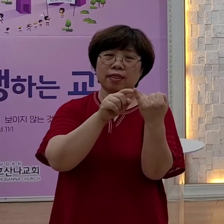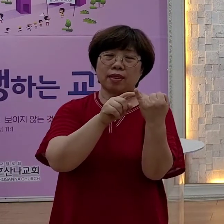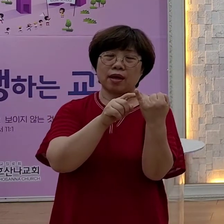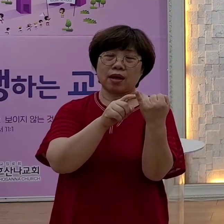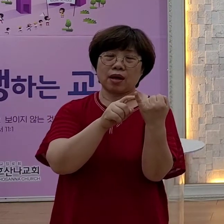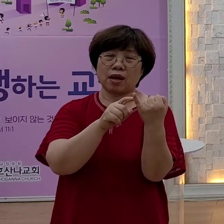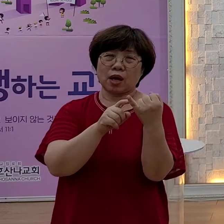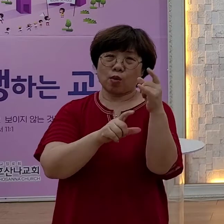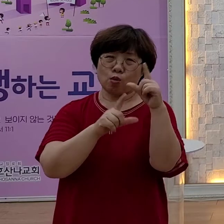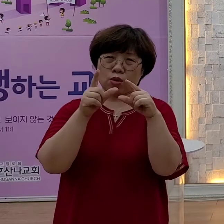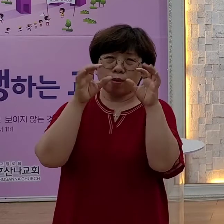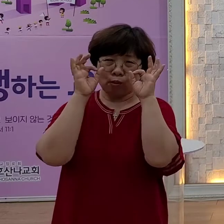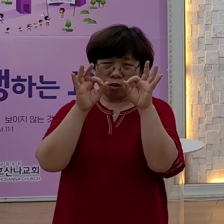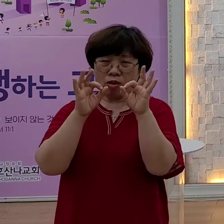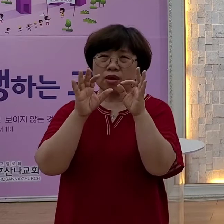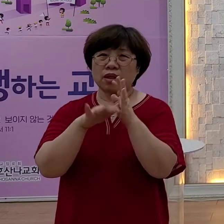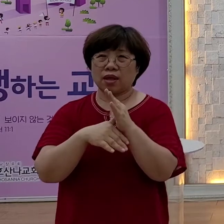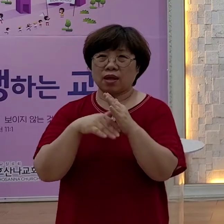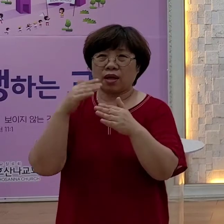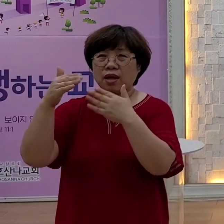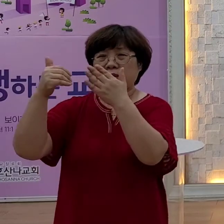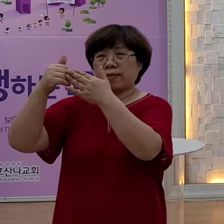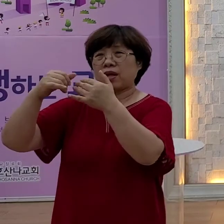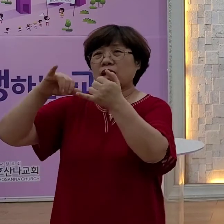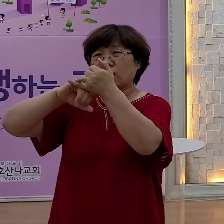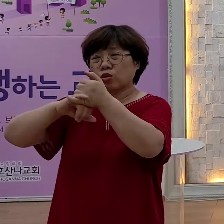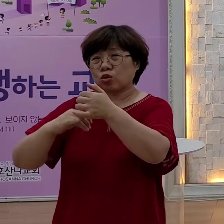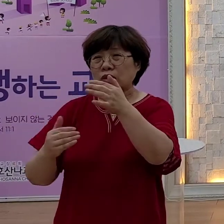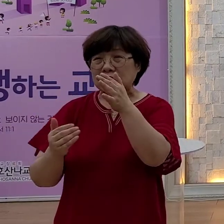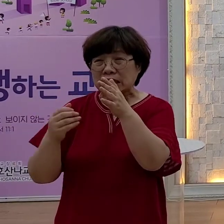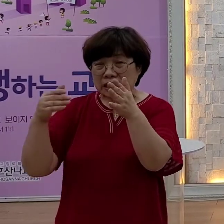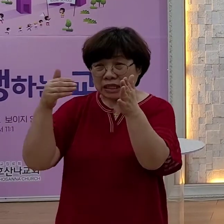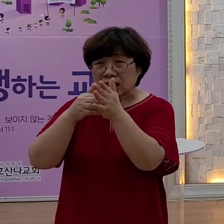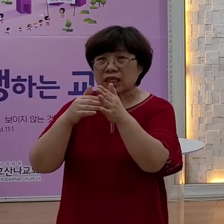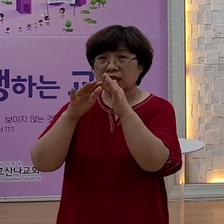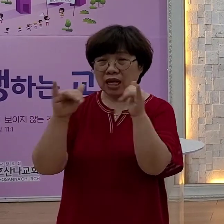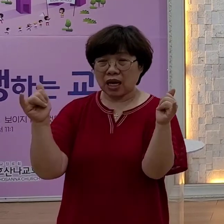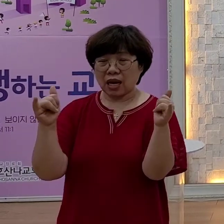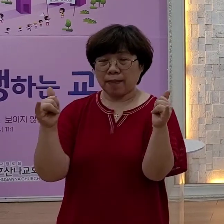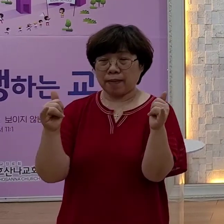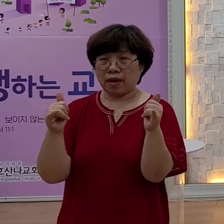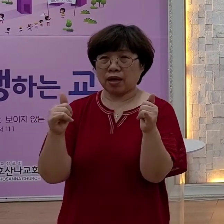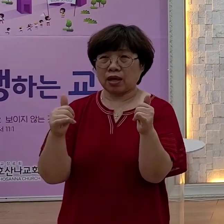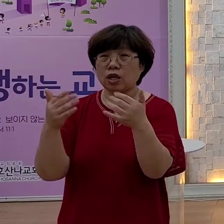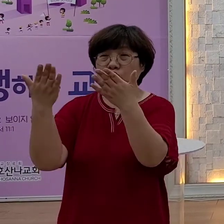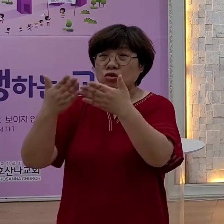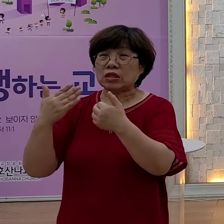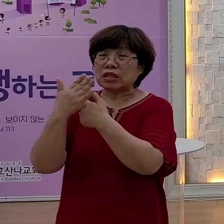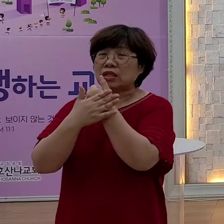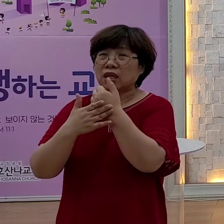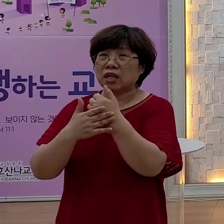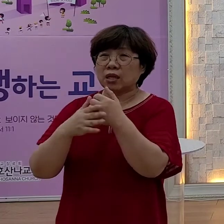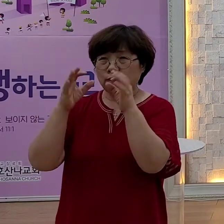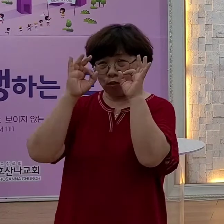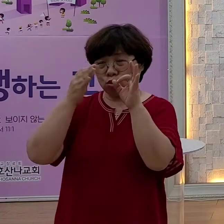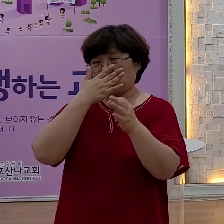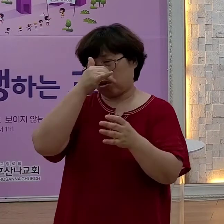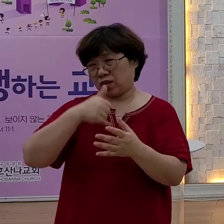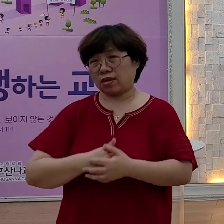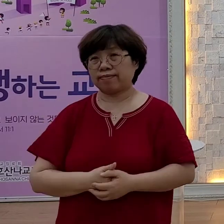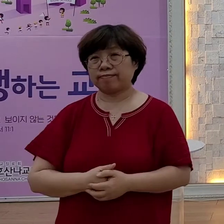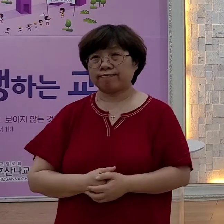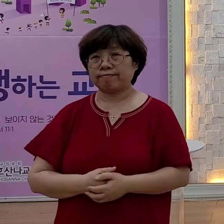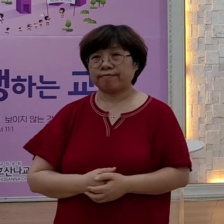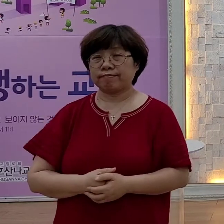약속입니다. 오늘 말씀을 다 드렸습니다. 1절에서 7절까지 이렇게 이제 말씀을 드렸는데,